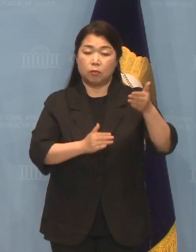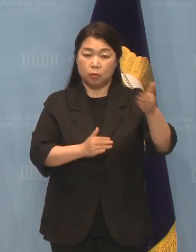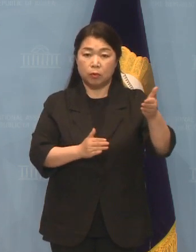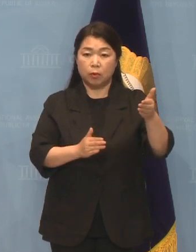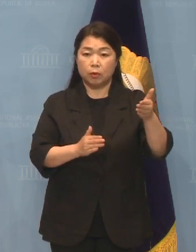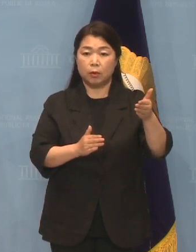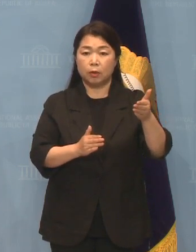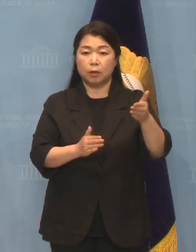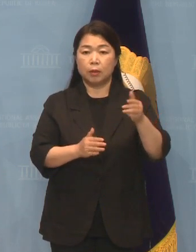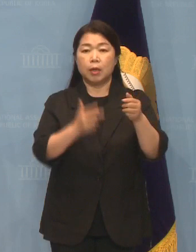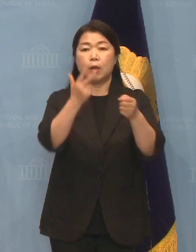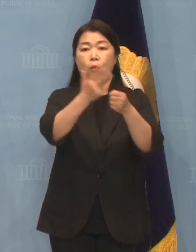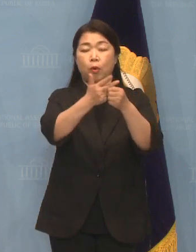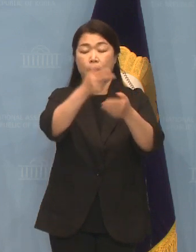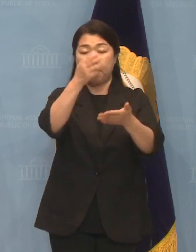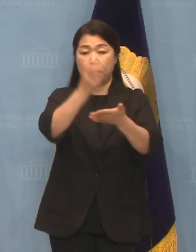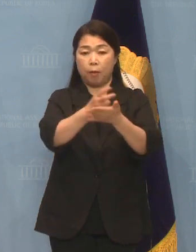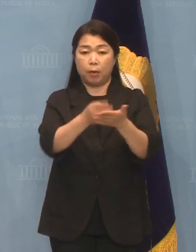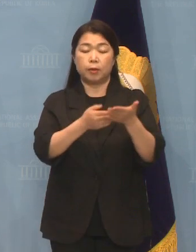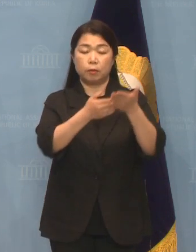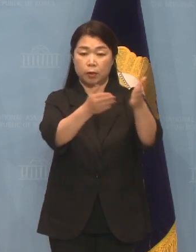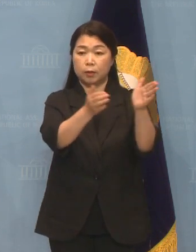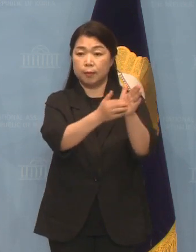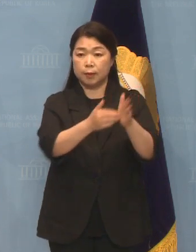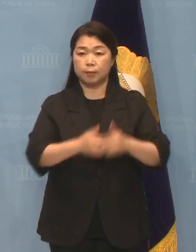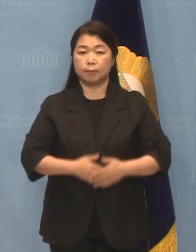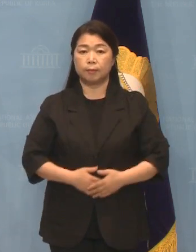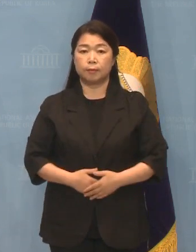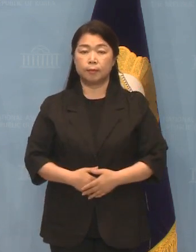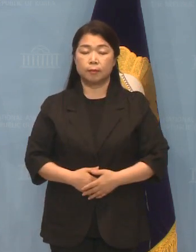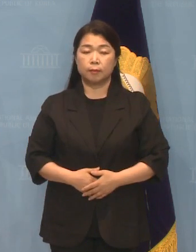보호하는 7건의 법안이 제출되었습니다.